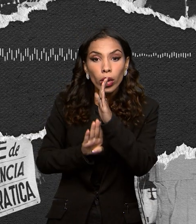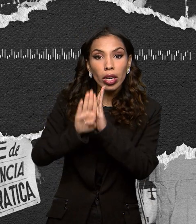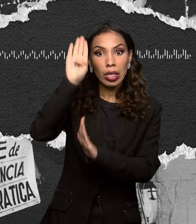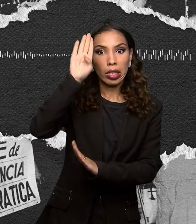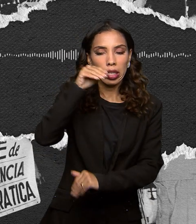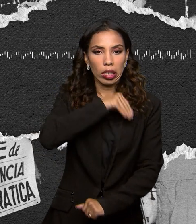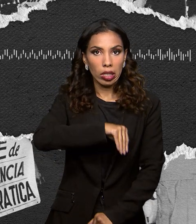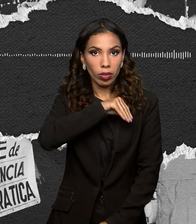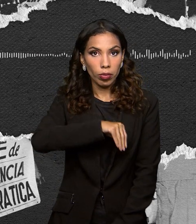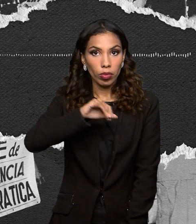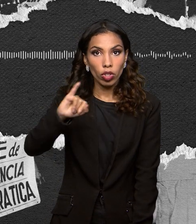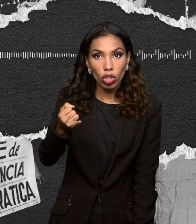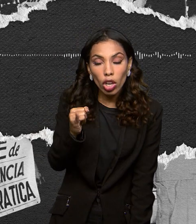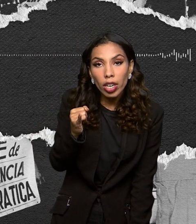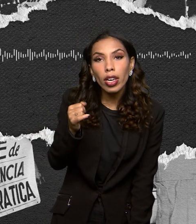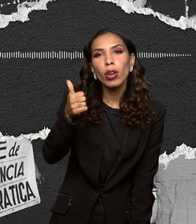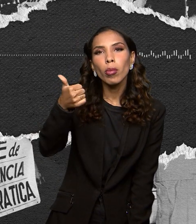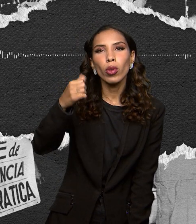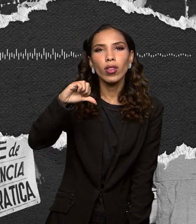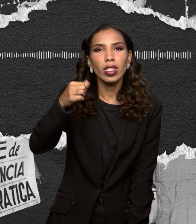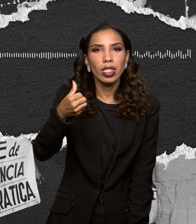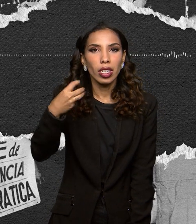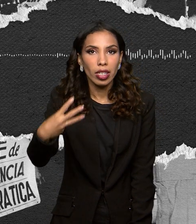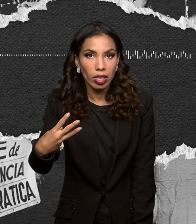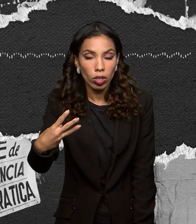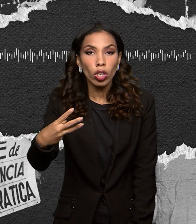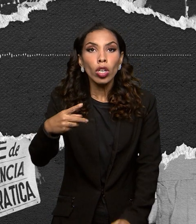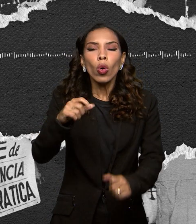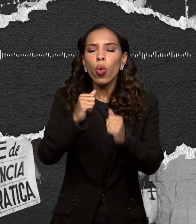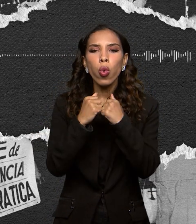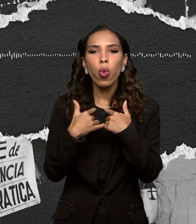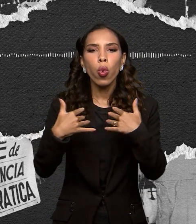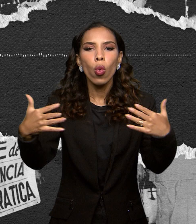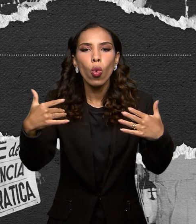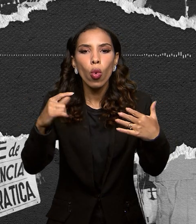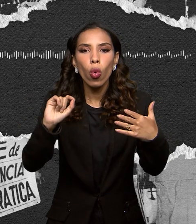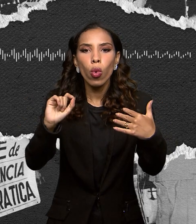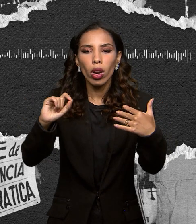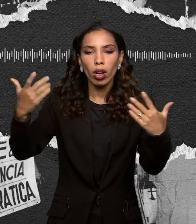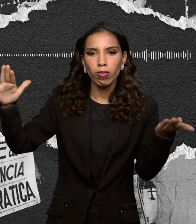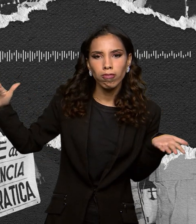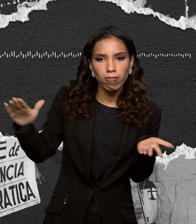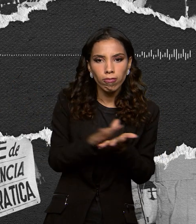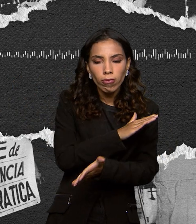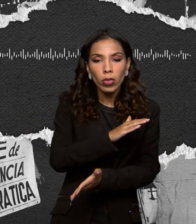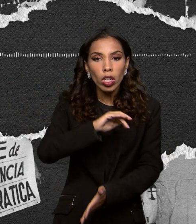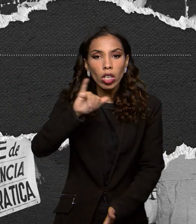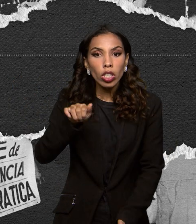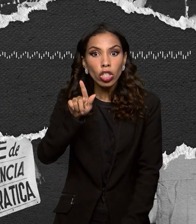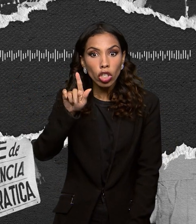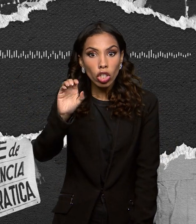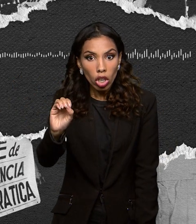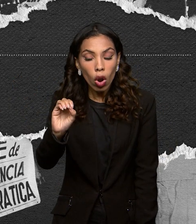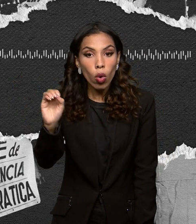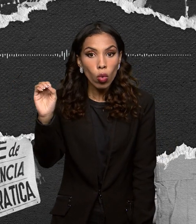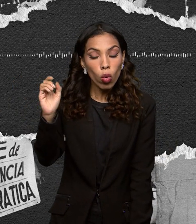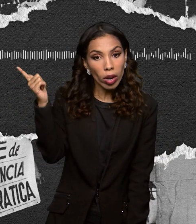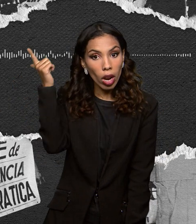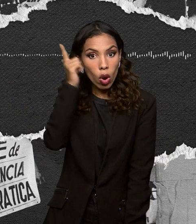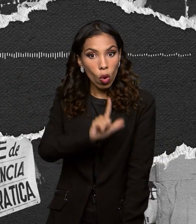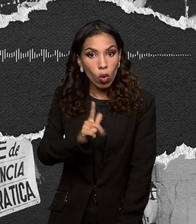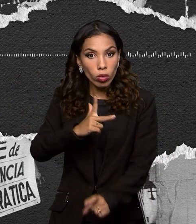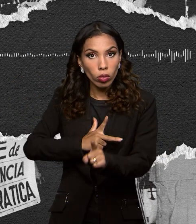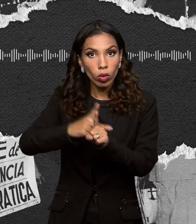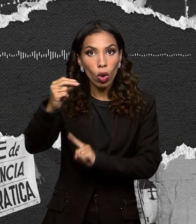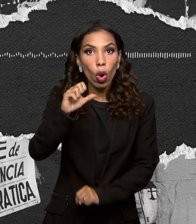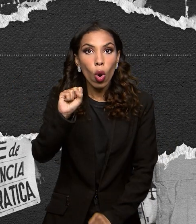salários. Em janeiro de 1963, um plebiscito derrubou o parlamentarismo e João Goulart saiu vitorioso. Mais de